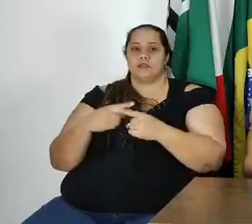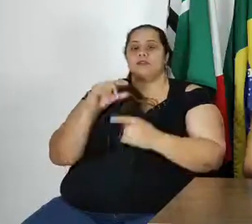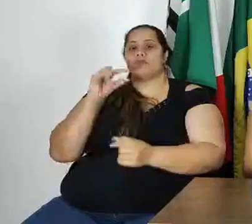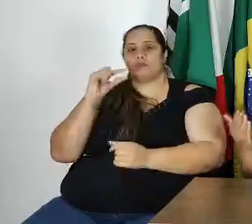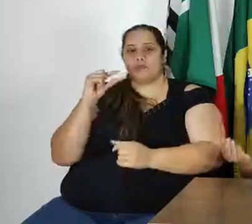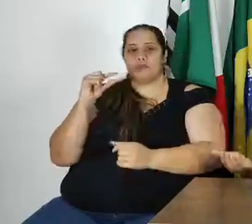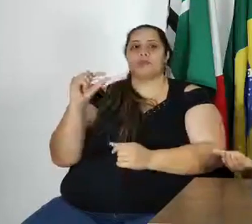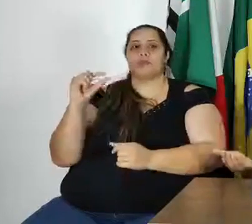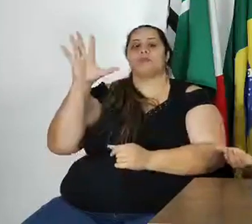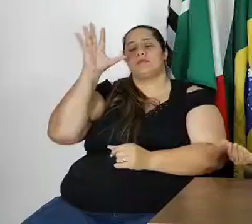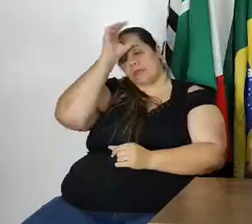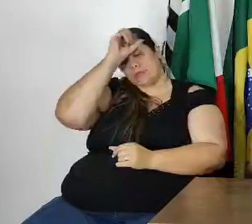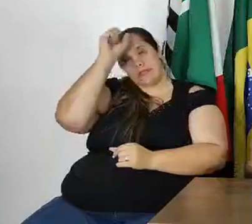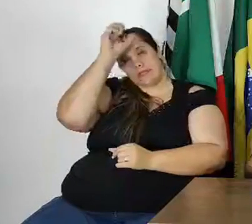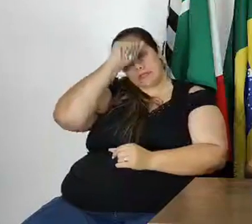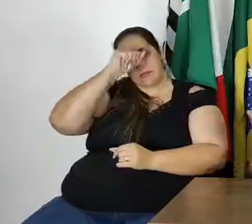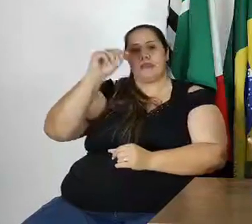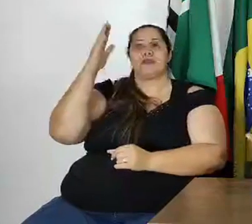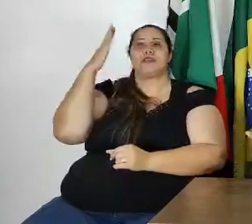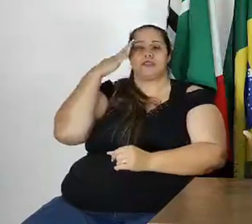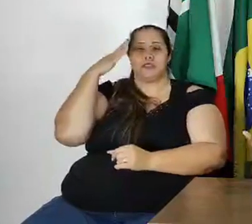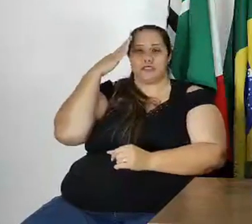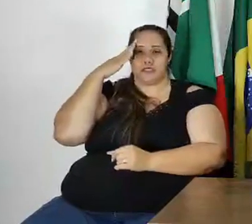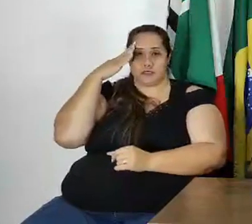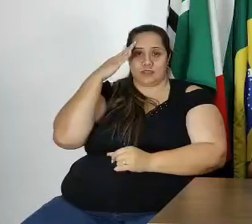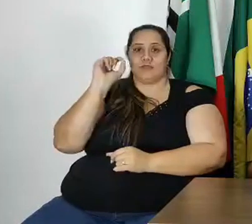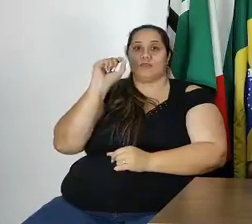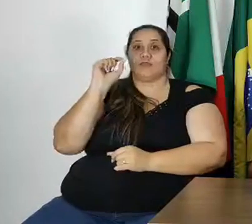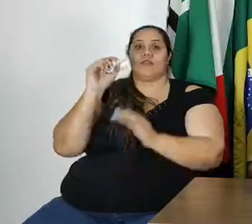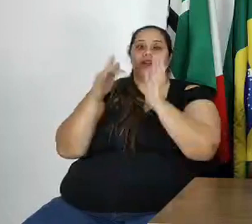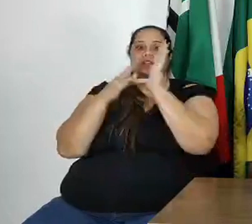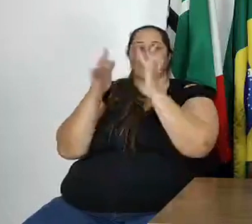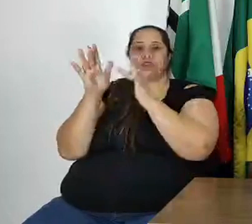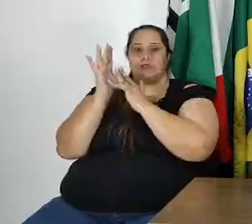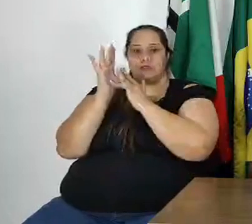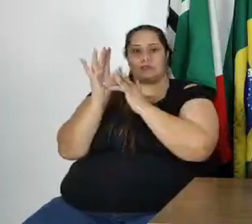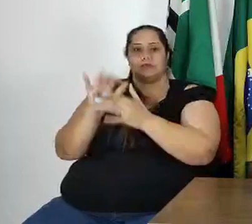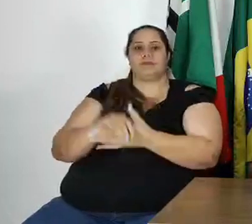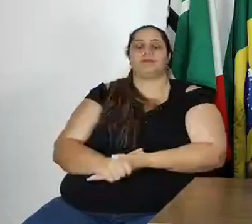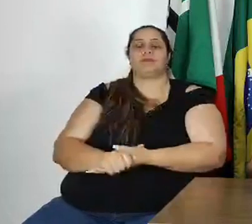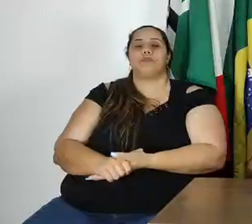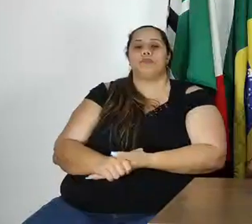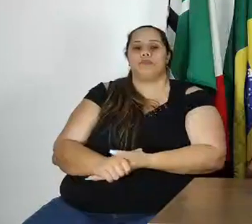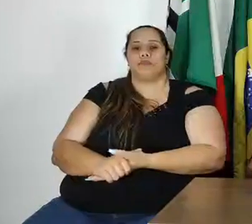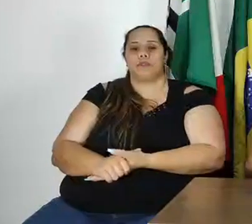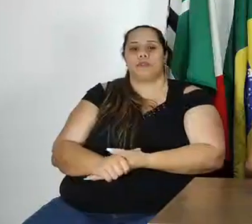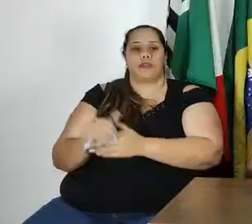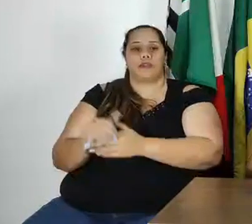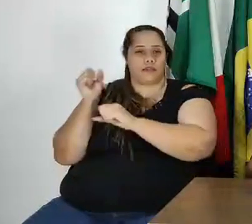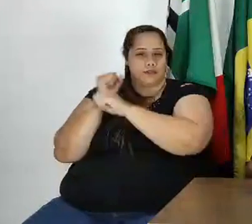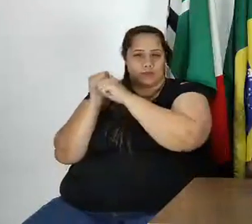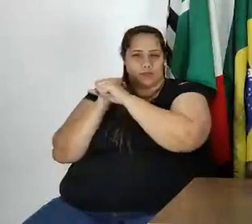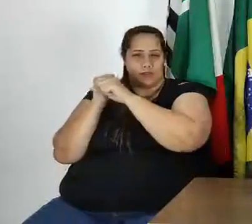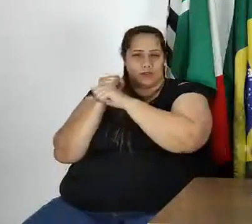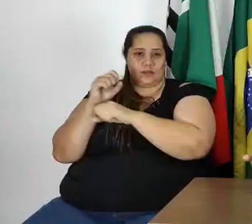eles vão aprendendo e entendendo. A idade deles, no Brasil a gente vê que